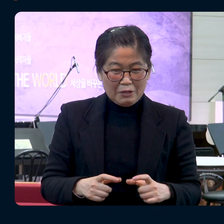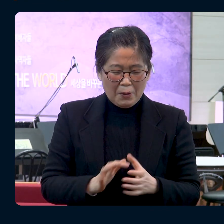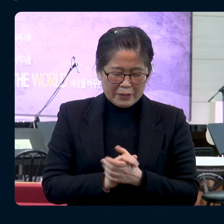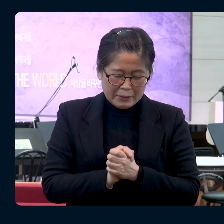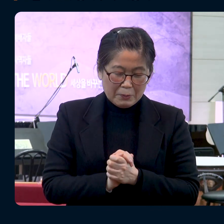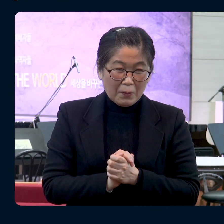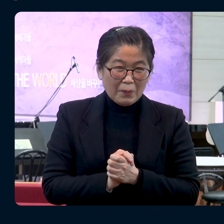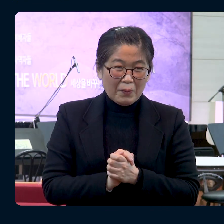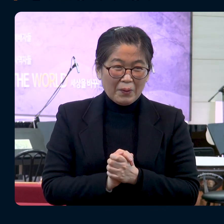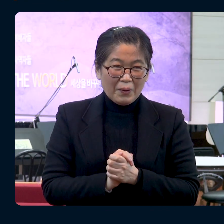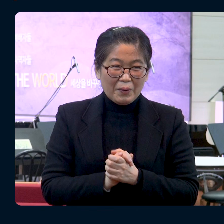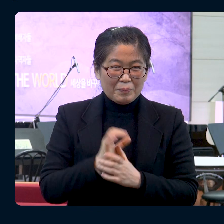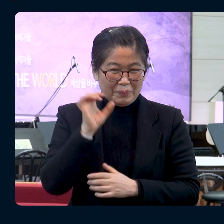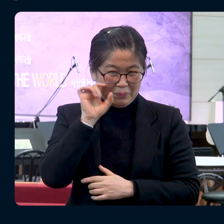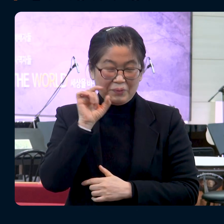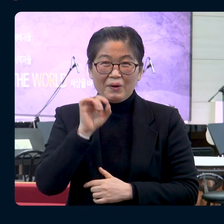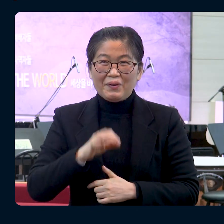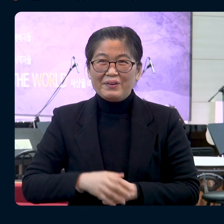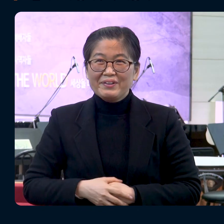아예 명지를 못 벗어나는 것도 있어요.